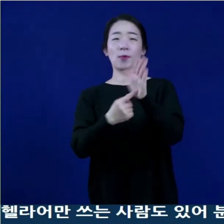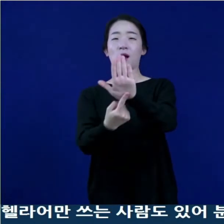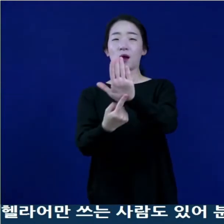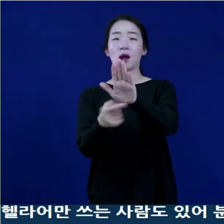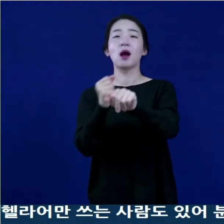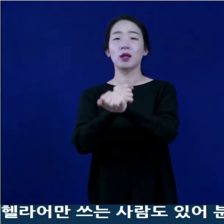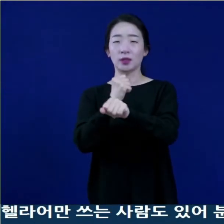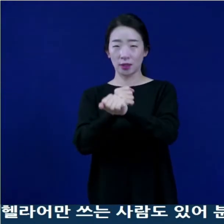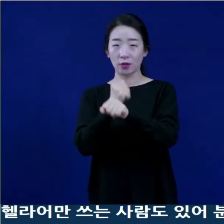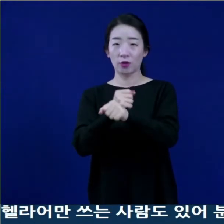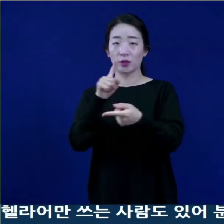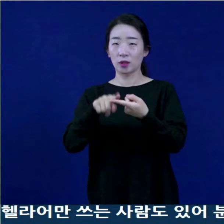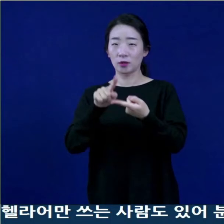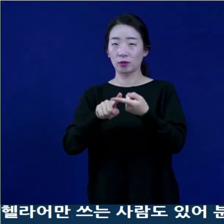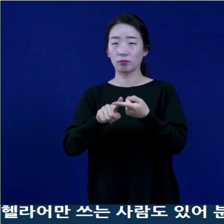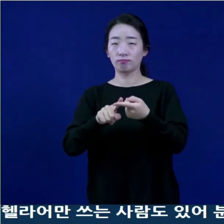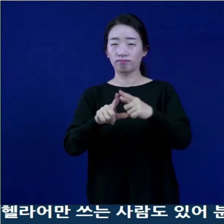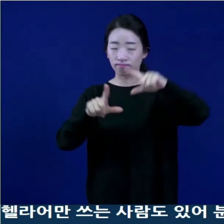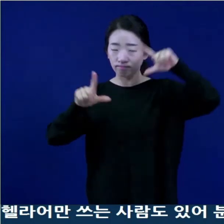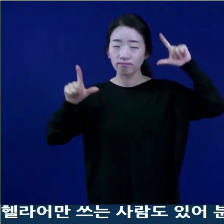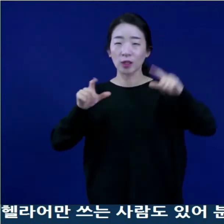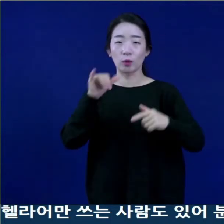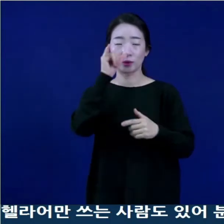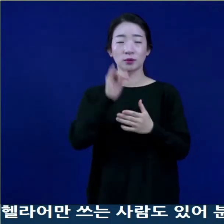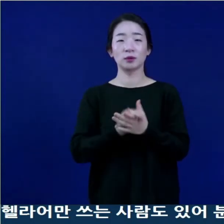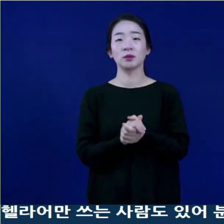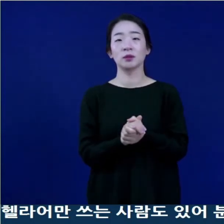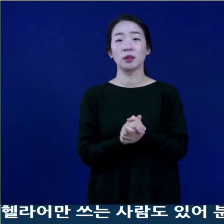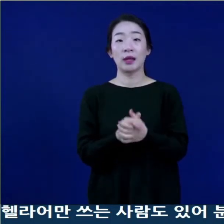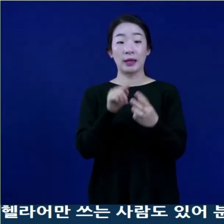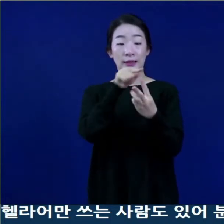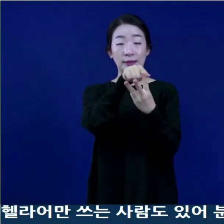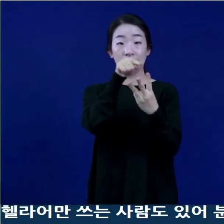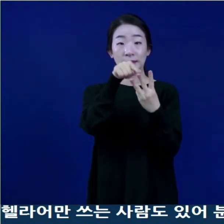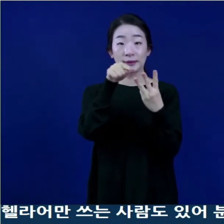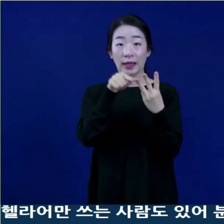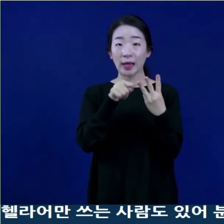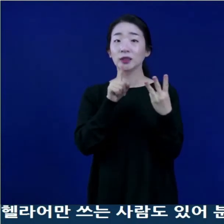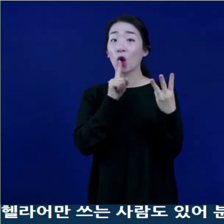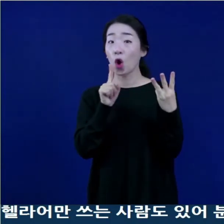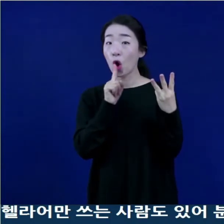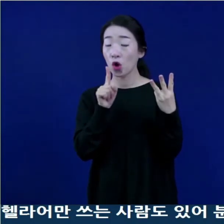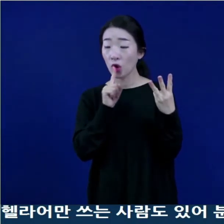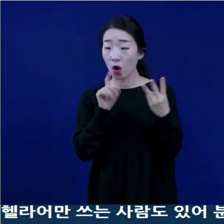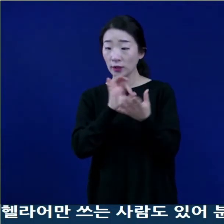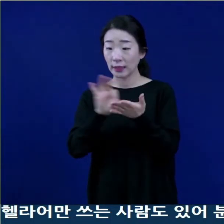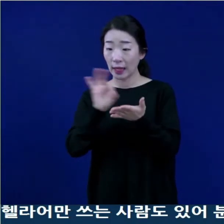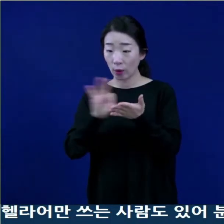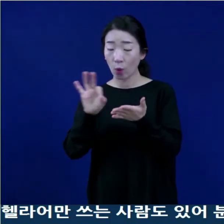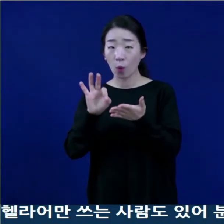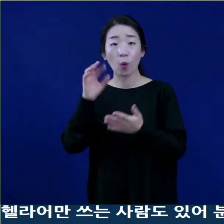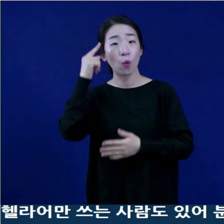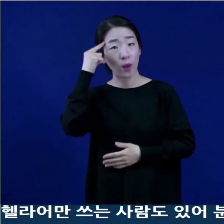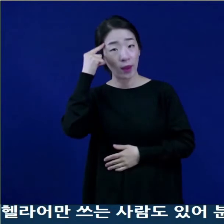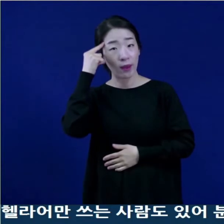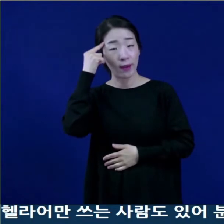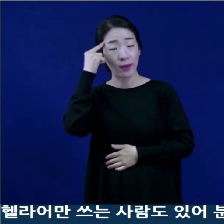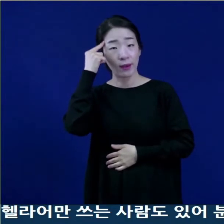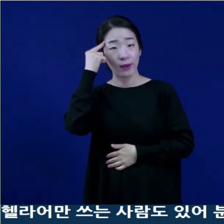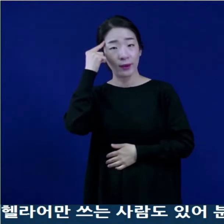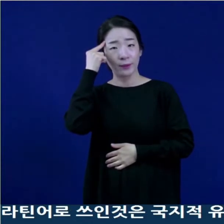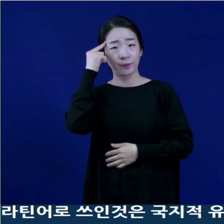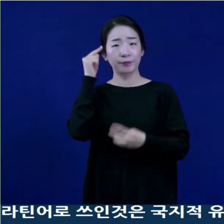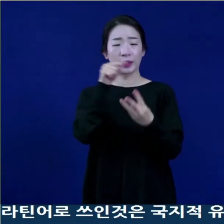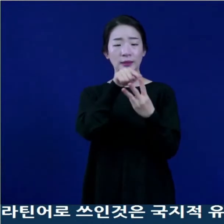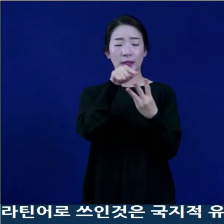주었을 것입니다. 세 가지 언어로 쓰여졌다는 것에는 상징적인 의미도 있다고 보아야 합니다. 이